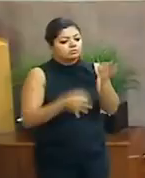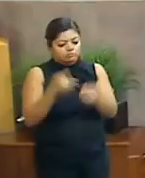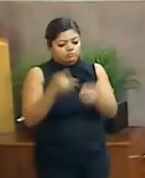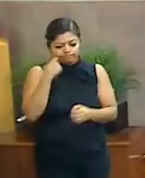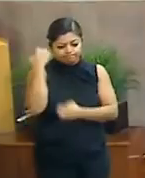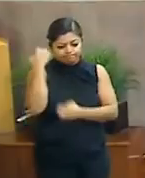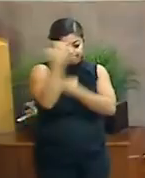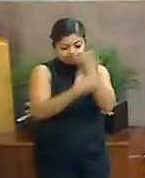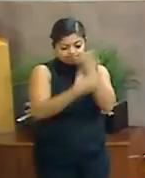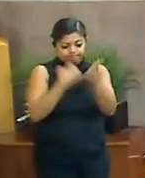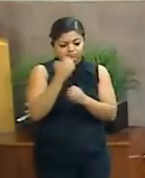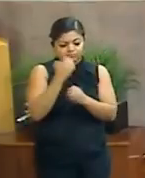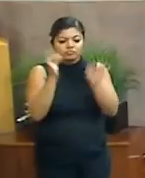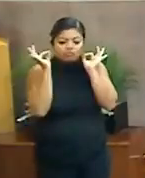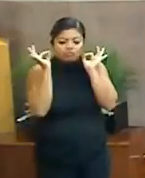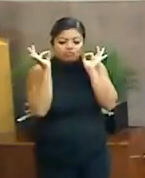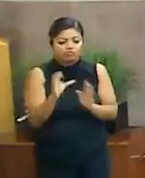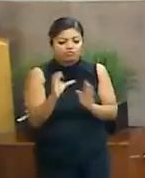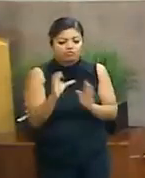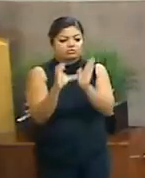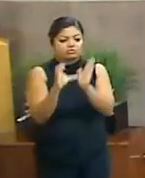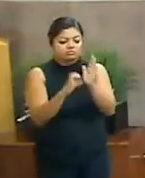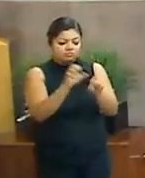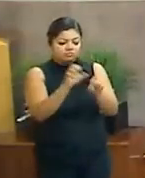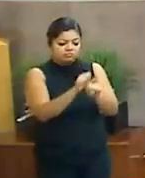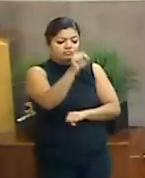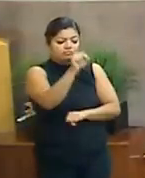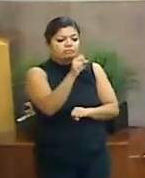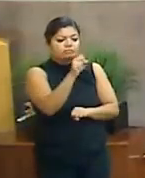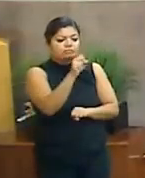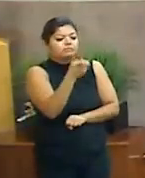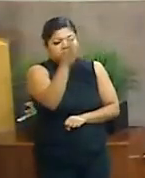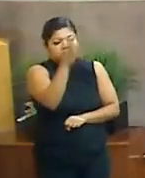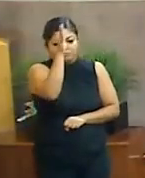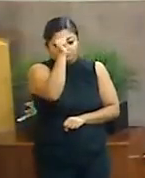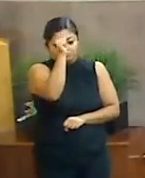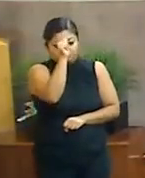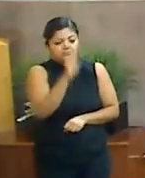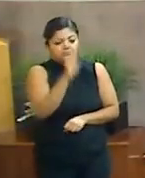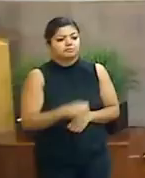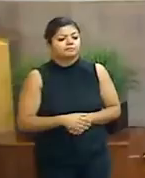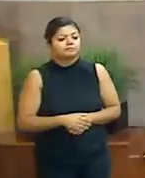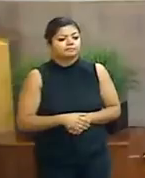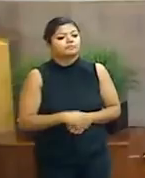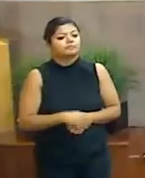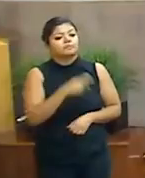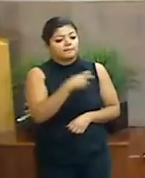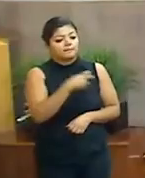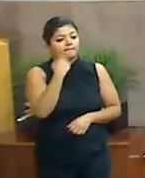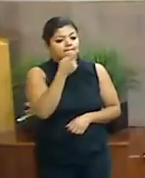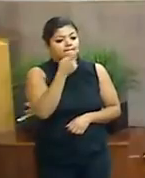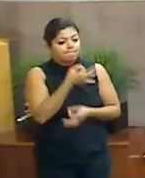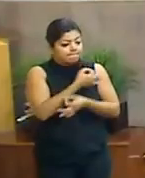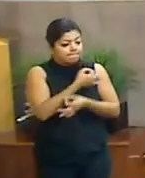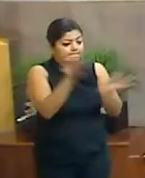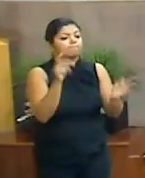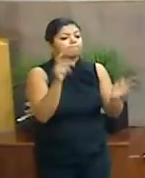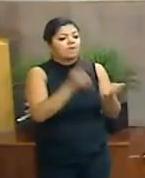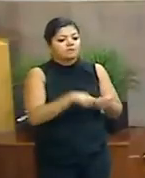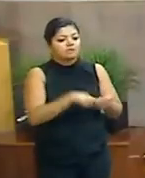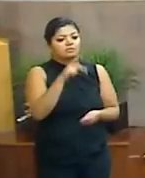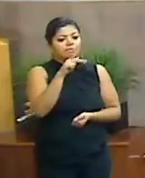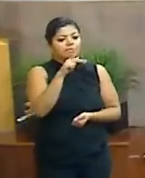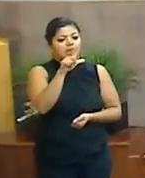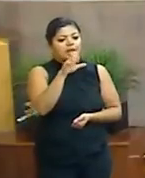analizó la ley capital constitucional del dictamen y punto de acuerdo en cita y se pronunció en el sentido de que el plebiscito